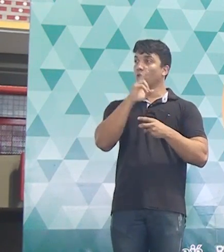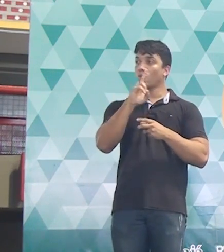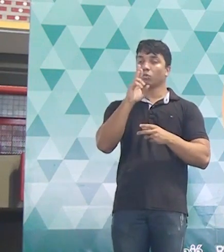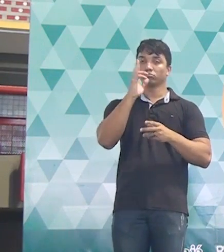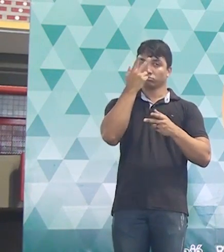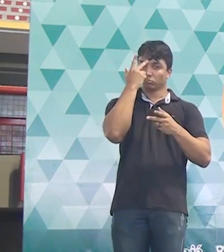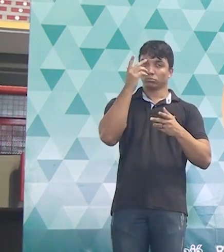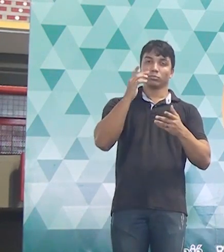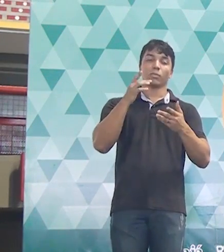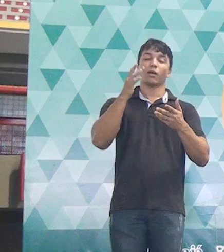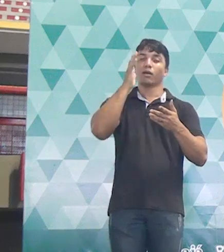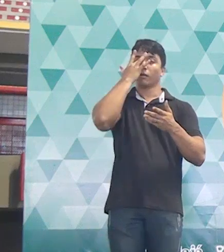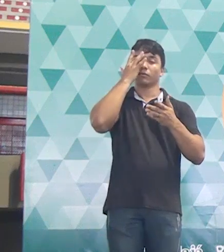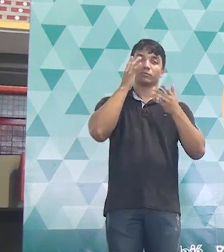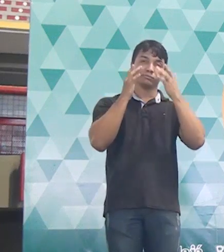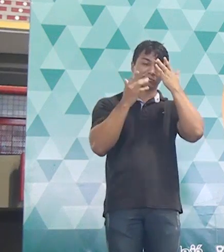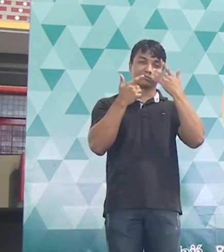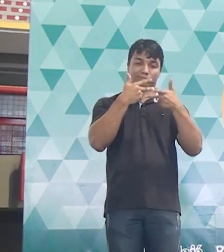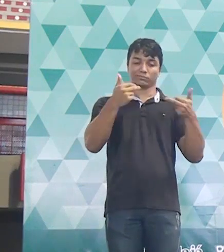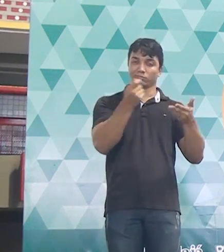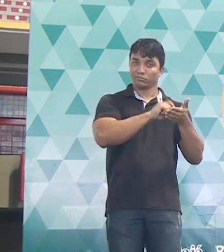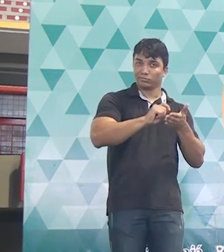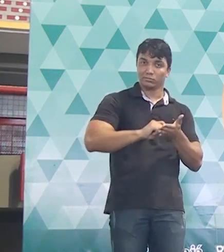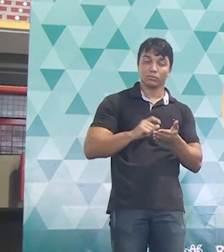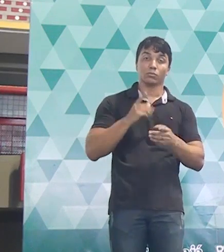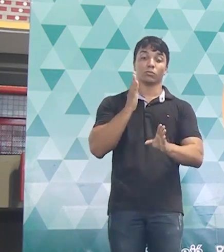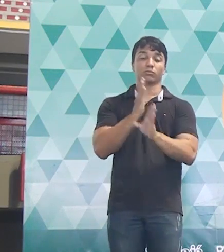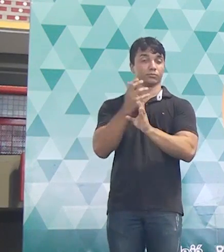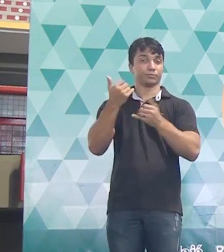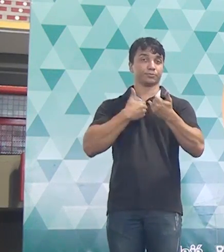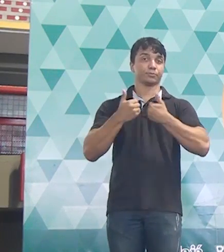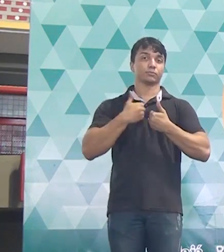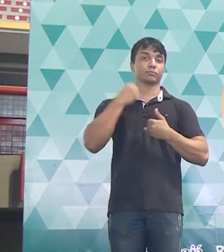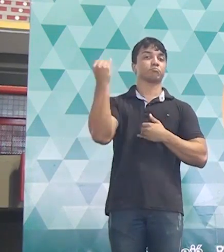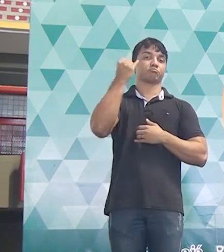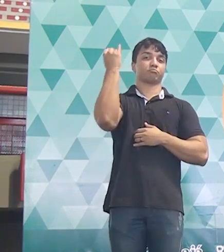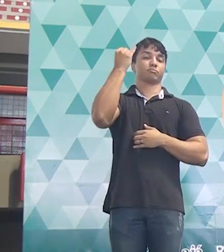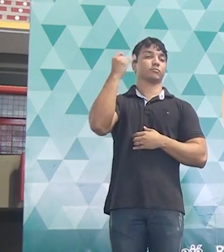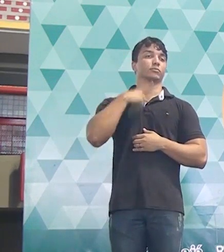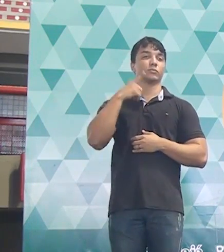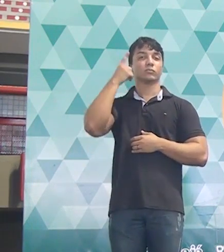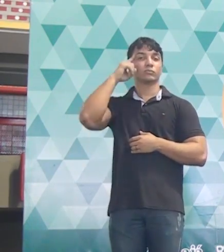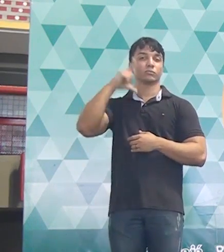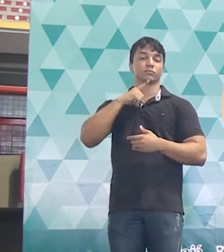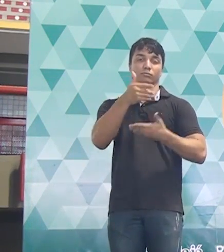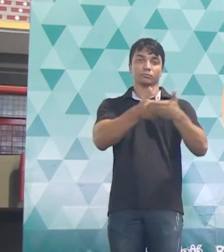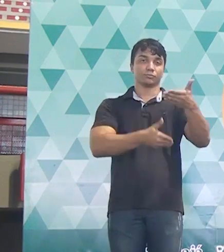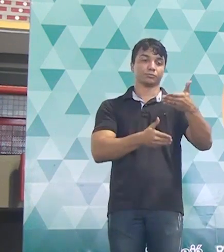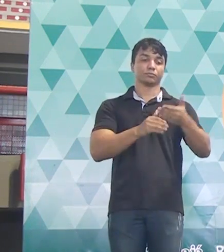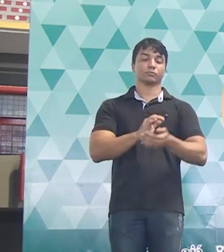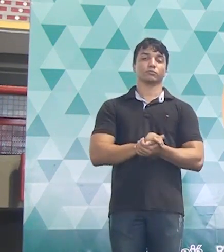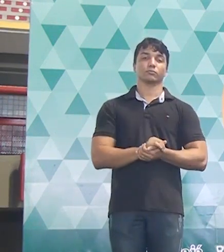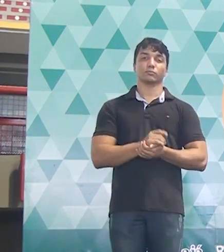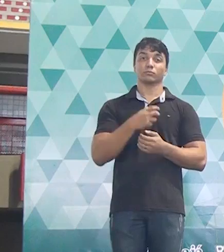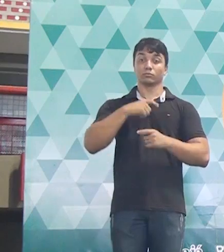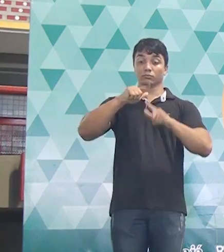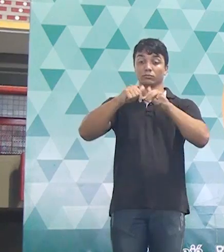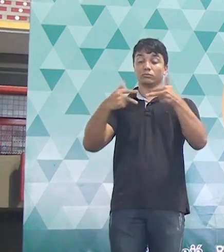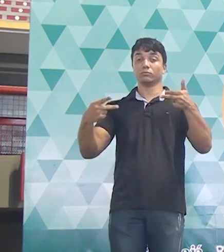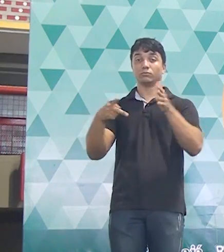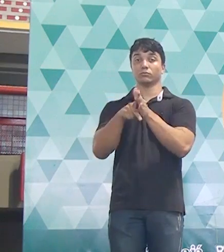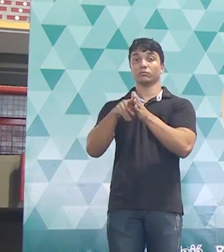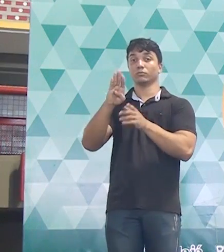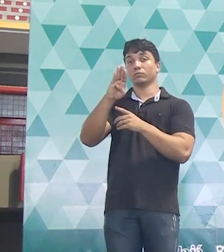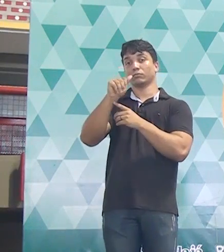nomes, porque são informações de cotidiano que são muito comuns em prova. Então, solução de bateria tem